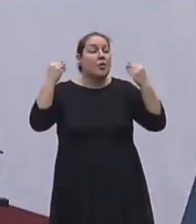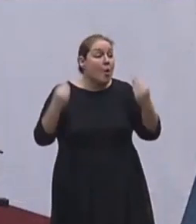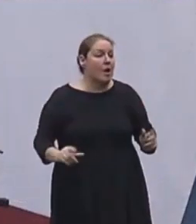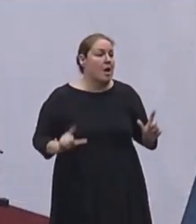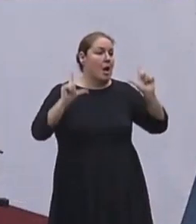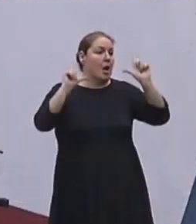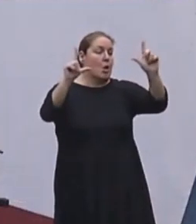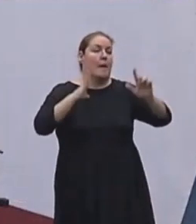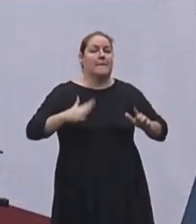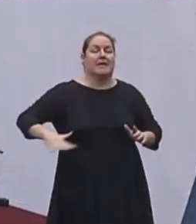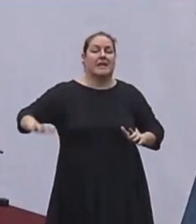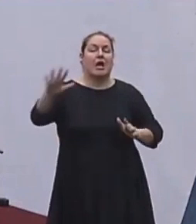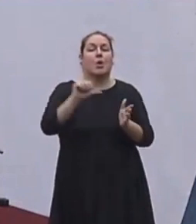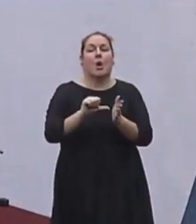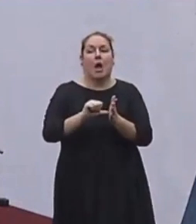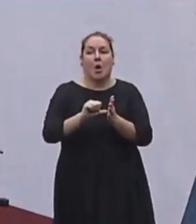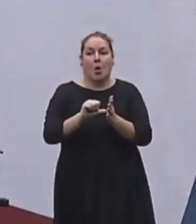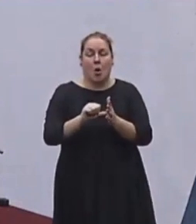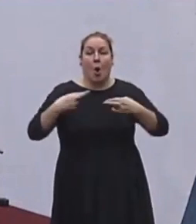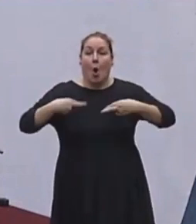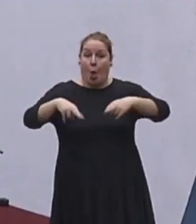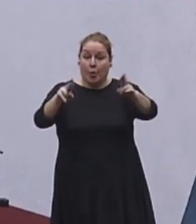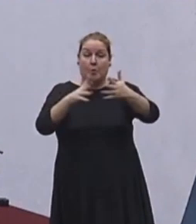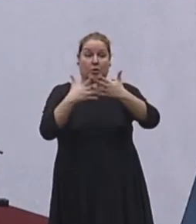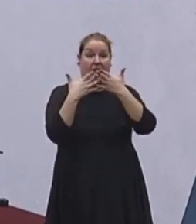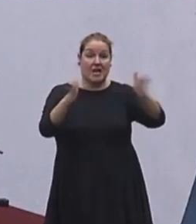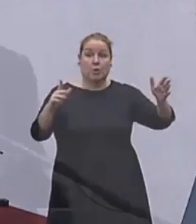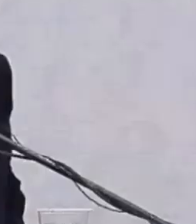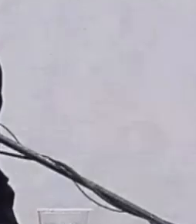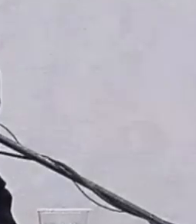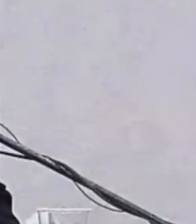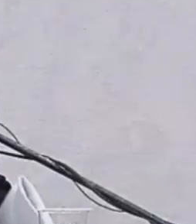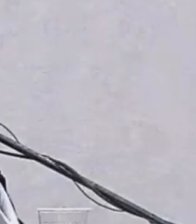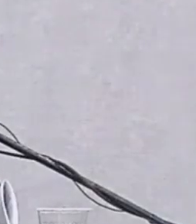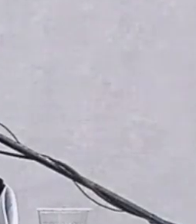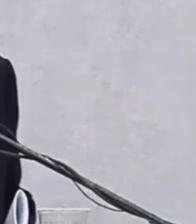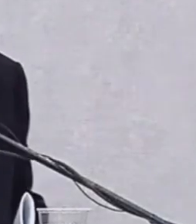ωραία νίκη του πατραϊκού λαού. Ο δρόμος είναι ανοιχτός να πορευτούμε.